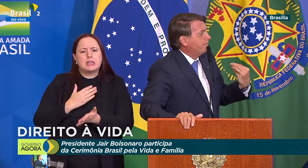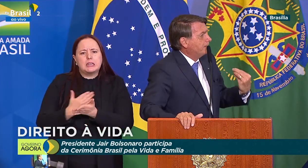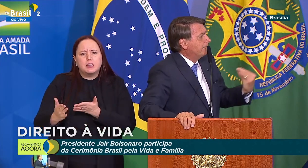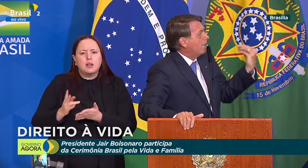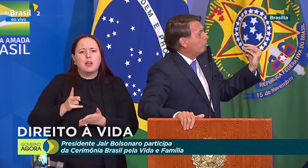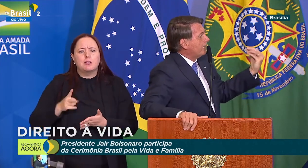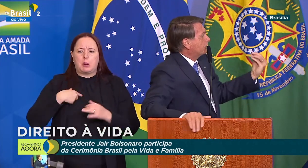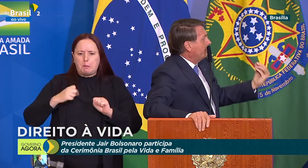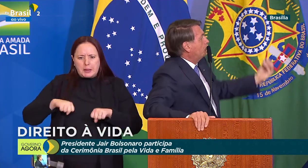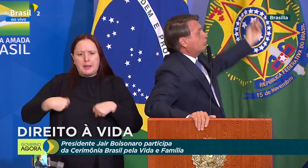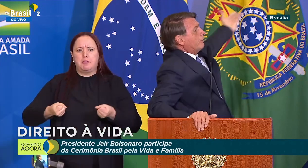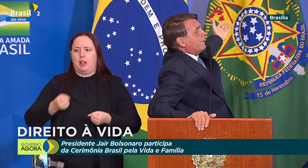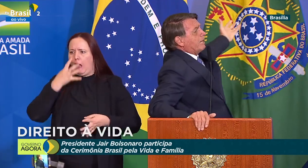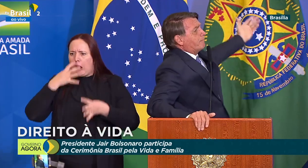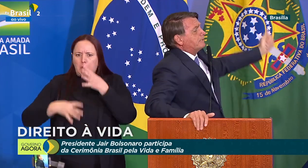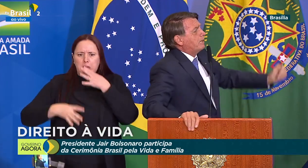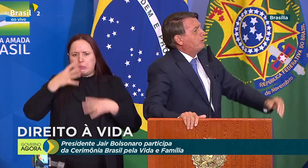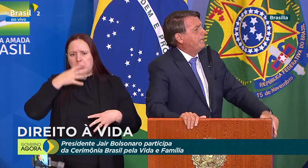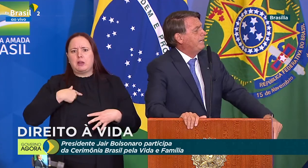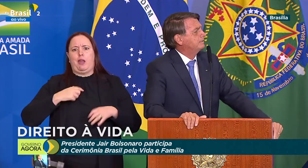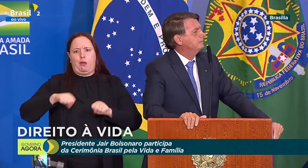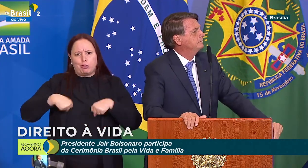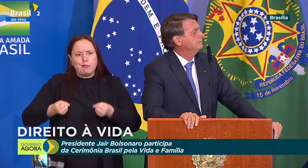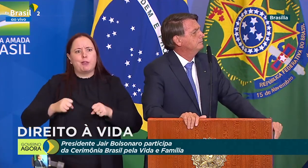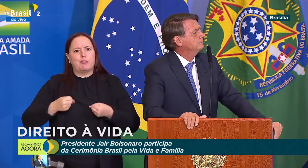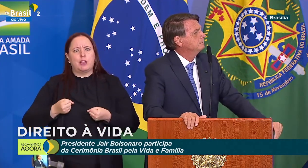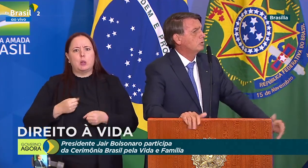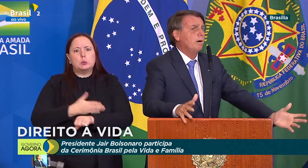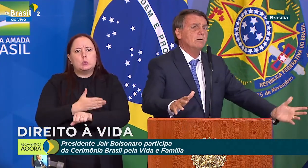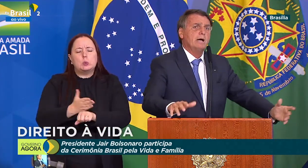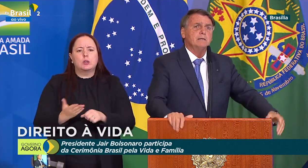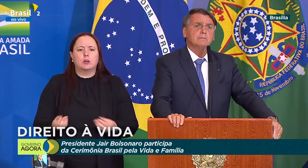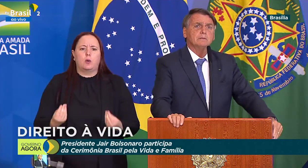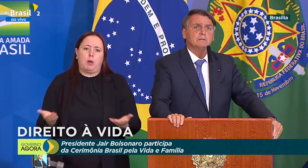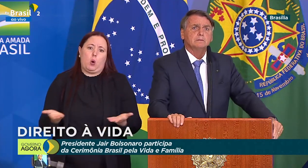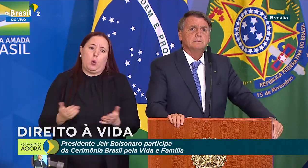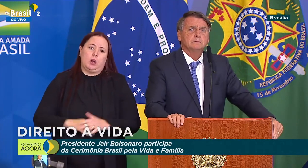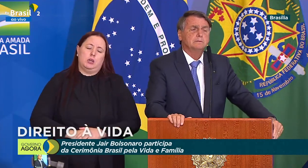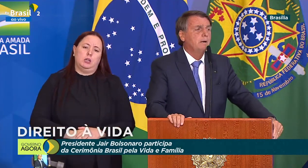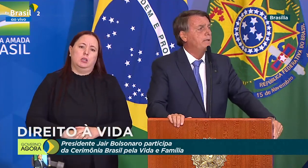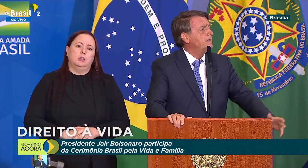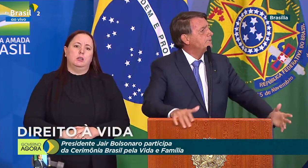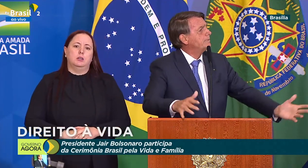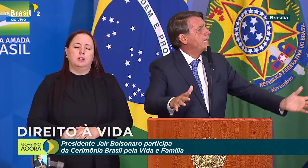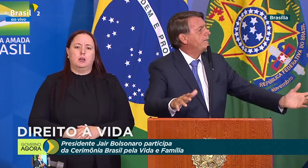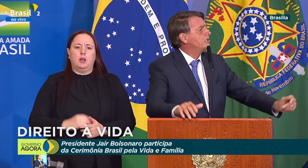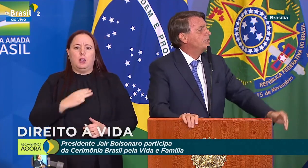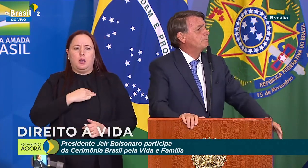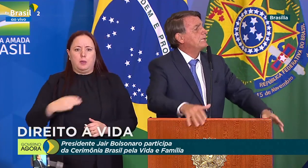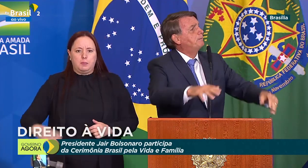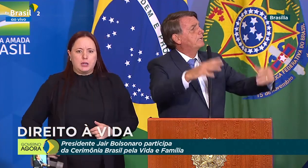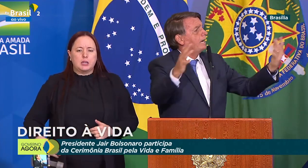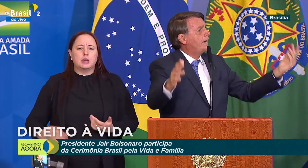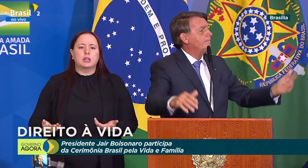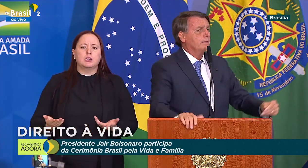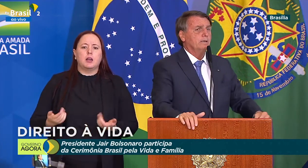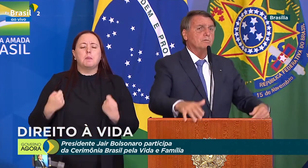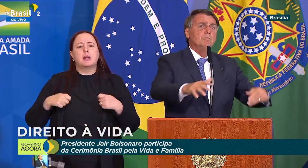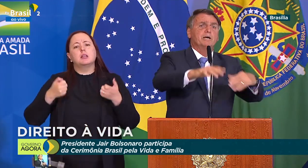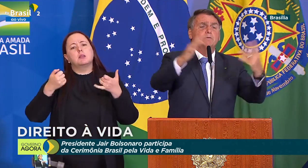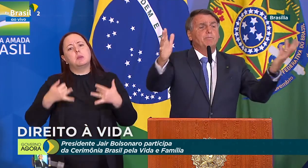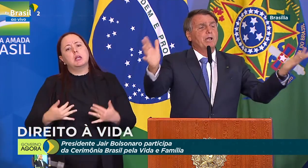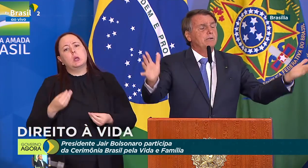para me defender de acusações do outro lado a próxima poderes como agora uma Melissa me dá 10 dias para